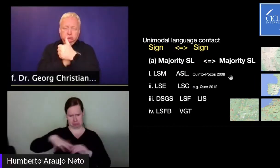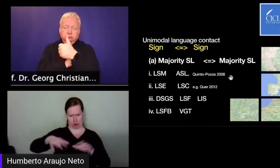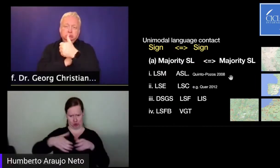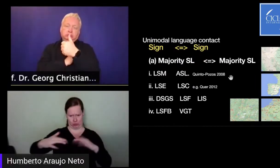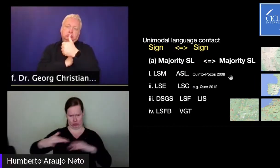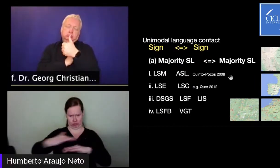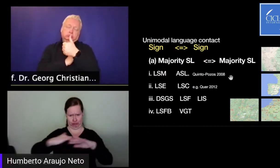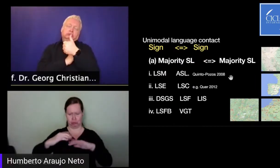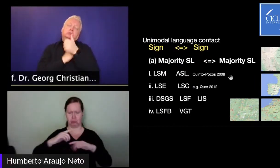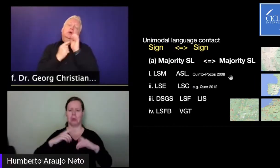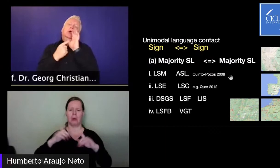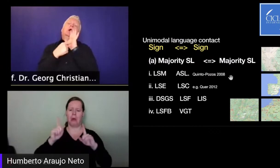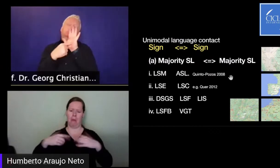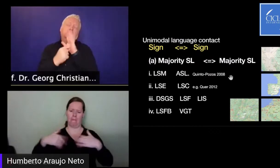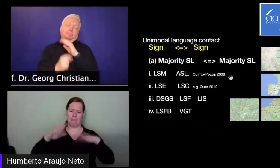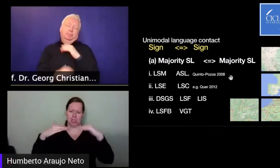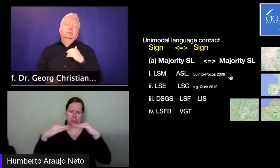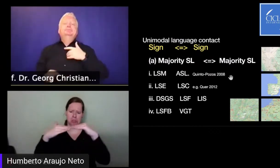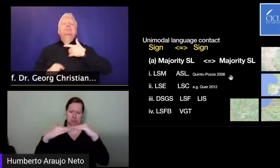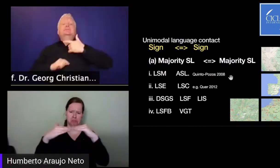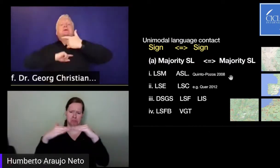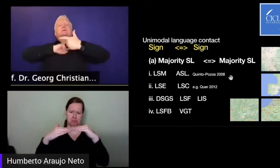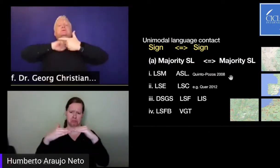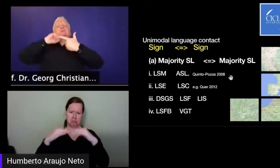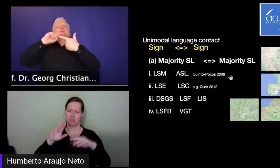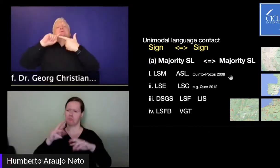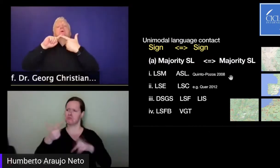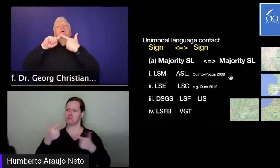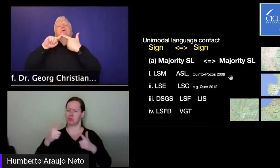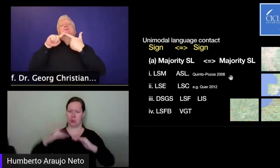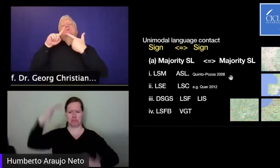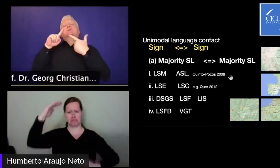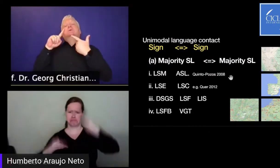sinais que estão em contato, línguas de diferentes níveis.